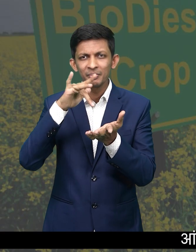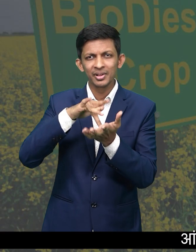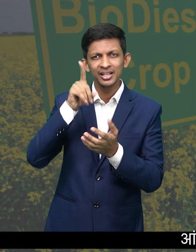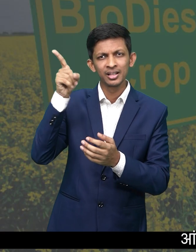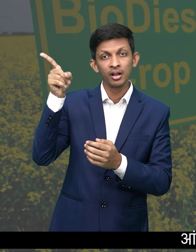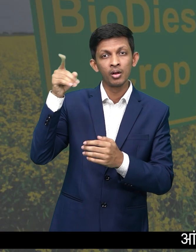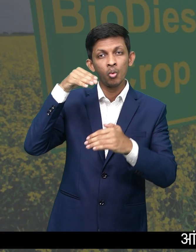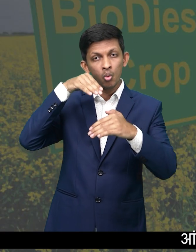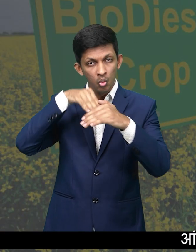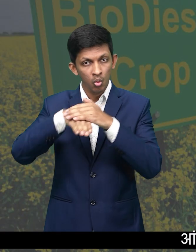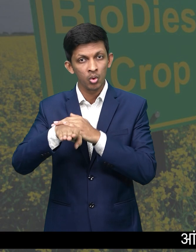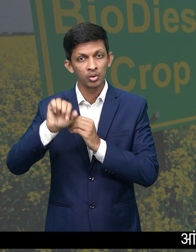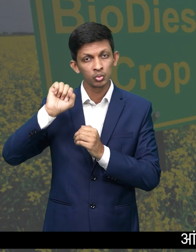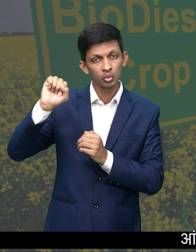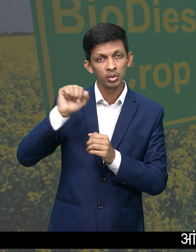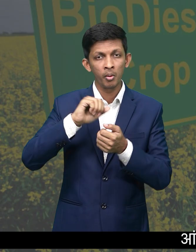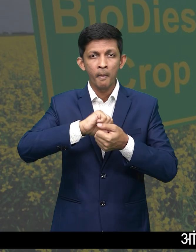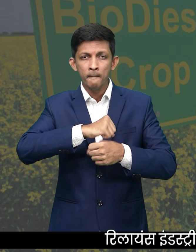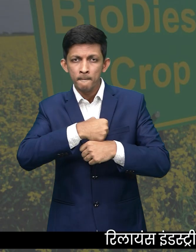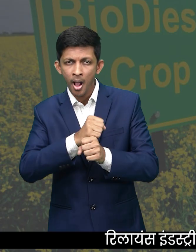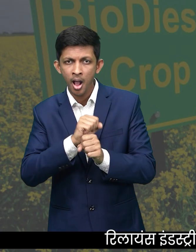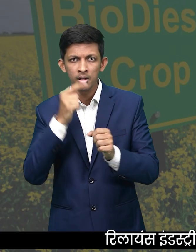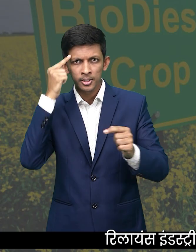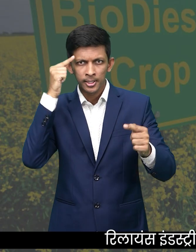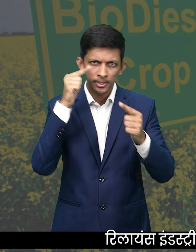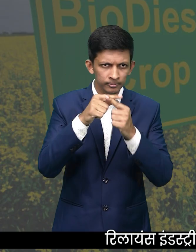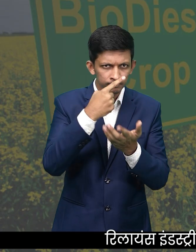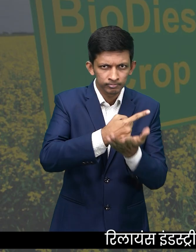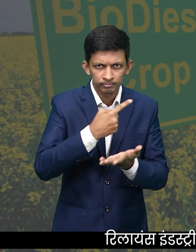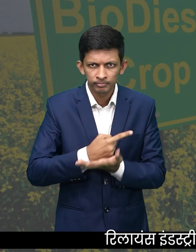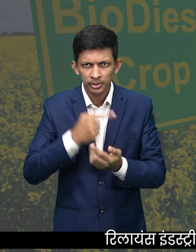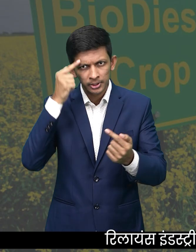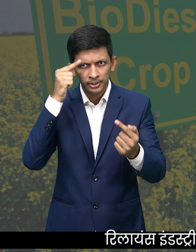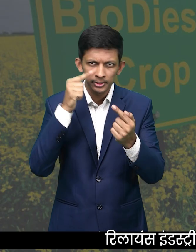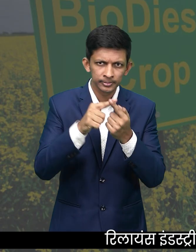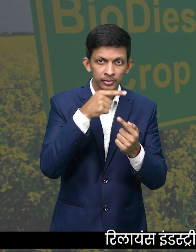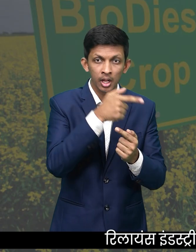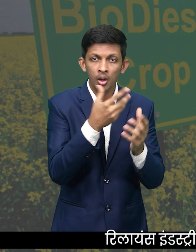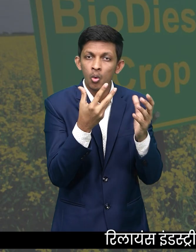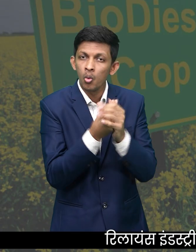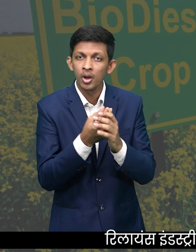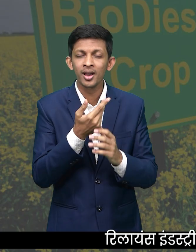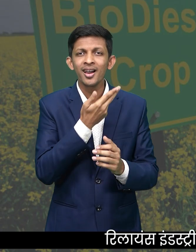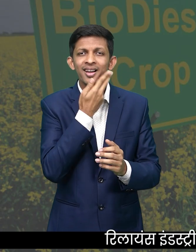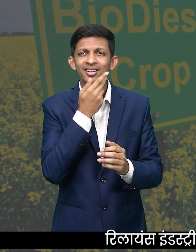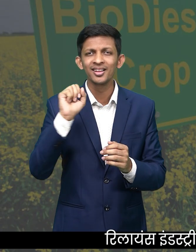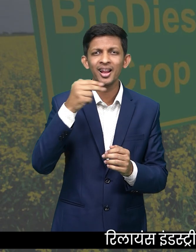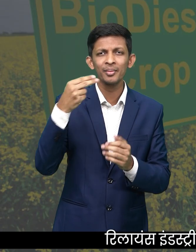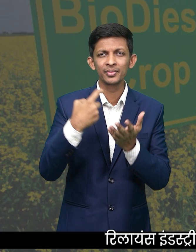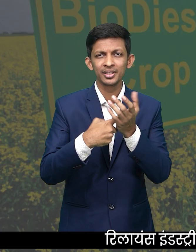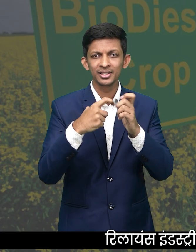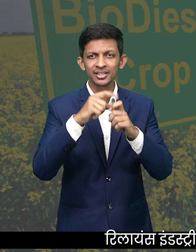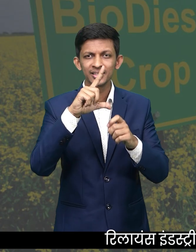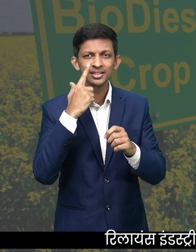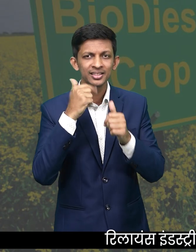आंध्र प्रदेश ने जेट्रोफा रोपण के लिए रिलायंस इंडस्ट्रीज के साथ एक औपचारिक